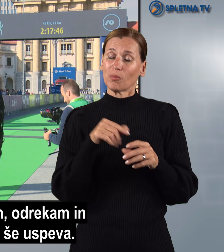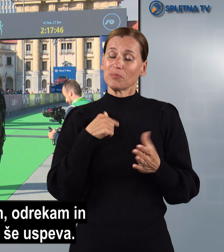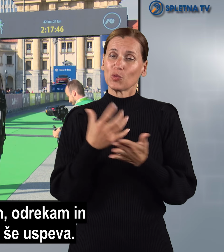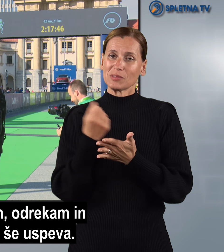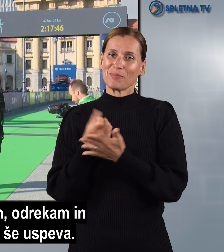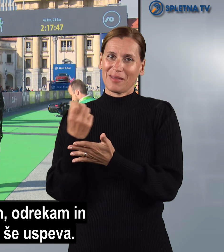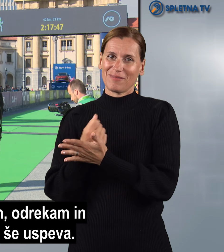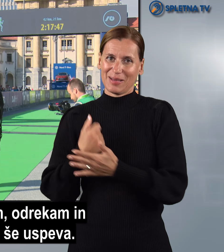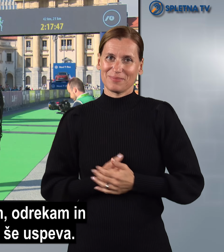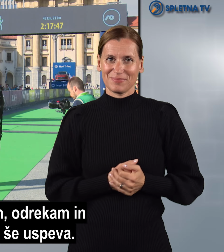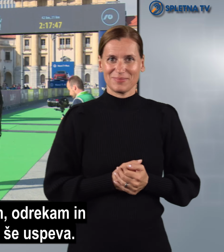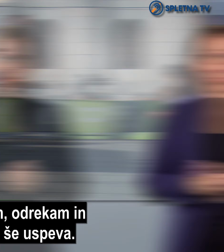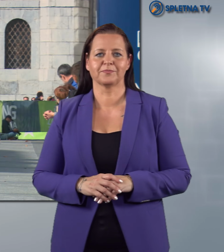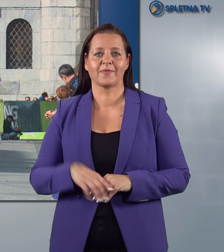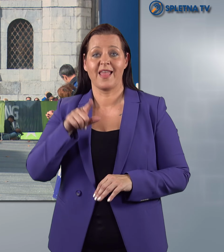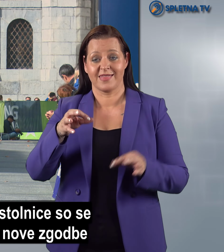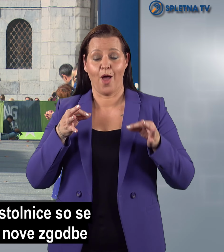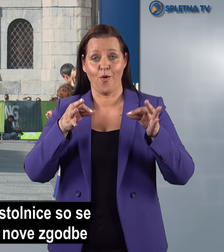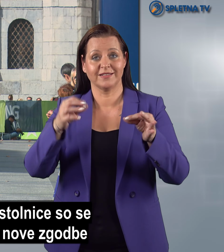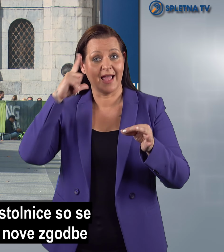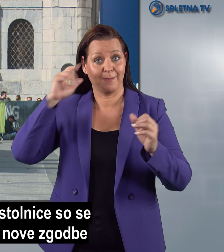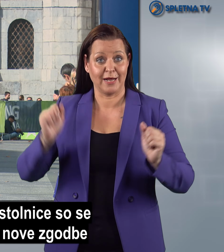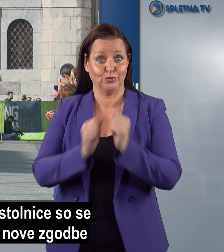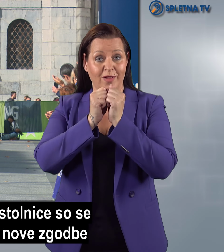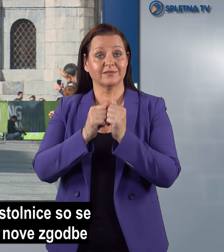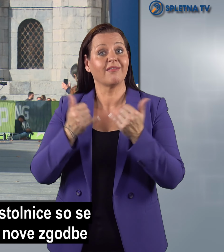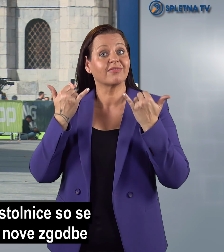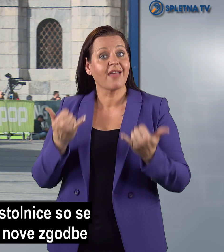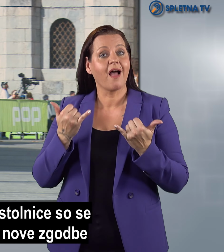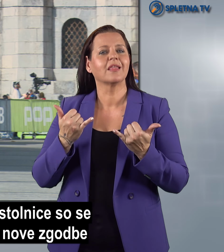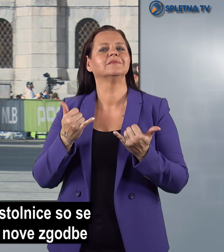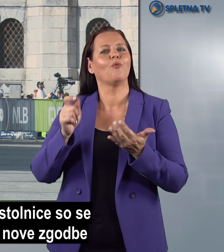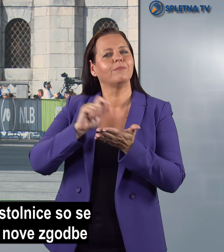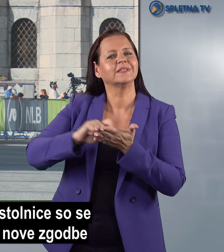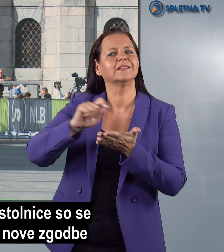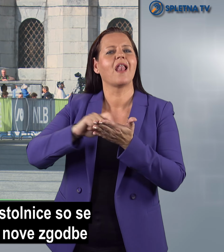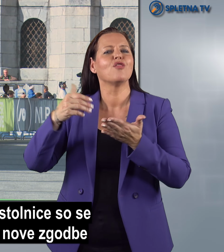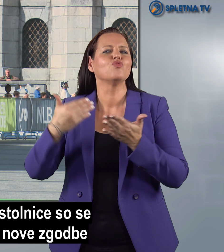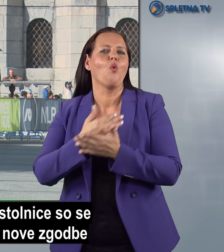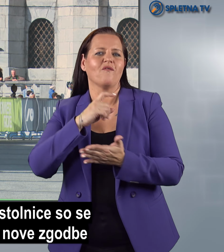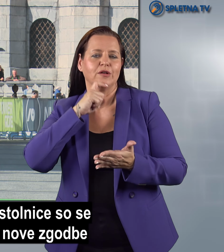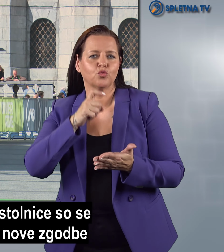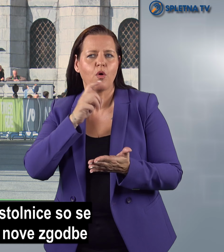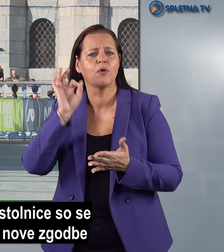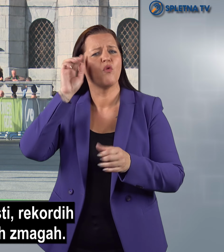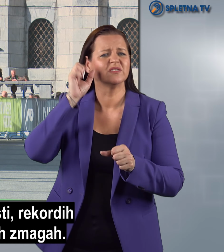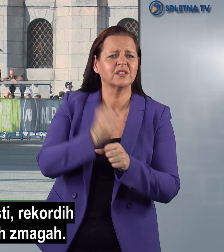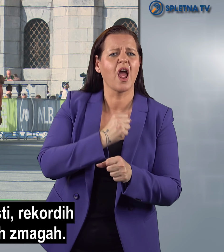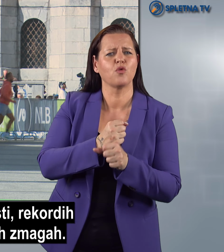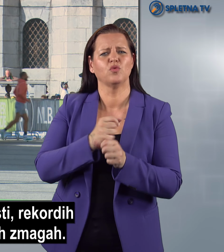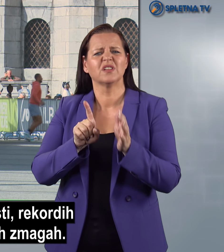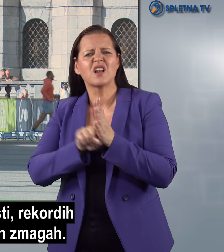bistvu mi še uspeva. Na ulicah prestolnice so se danes pisale nove zgodbe o